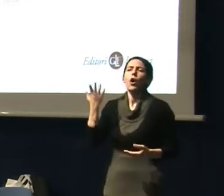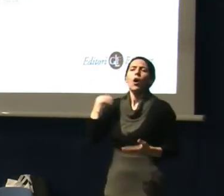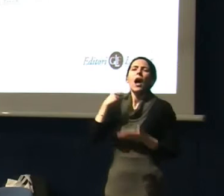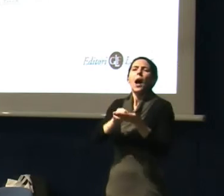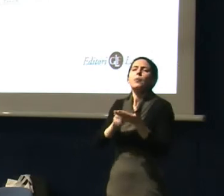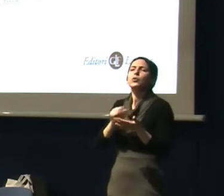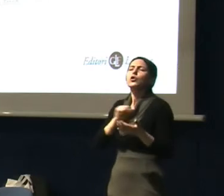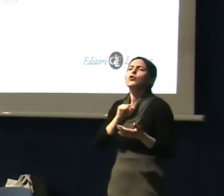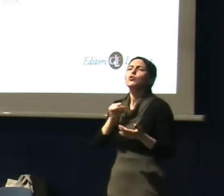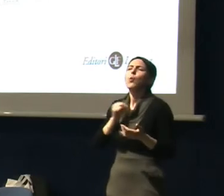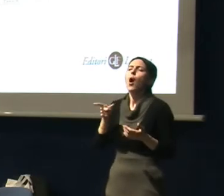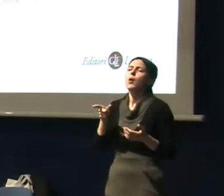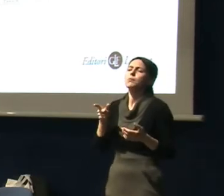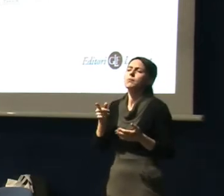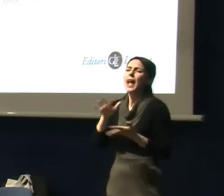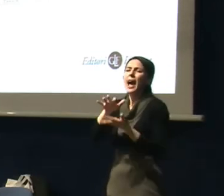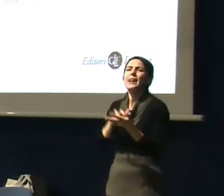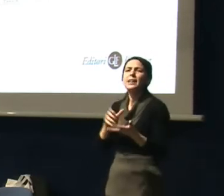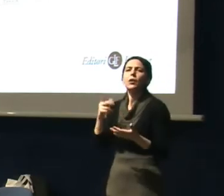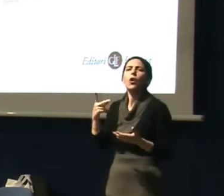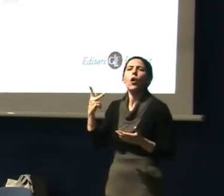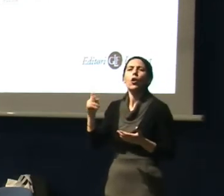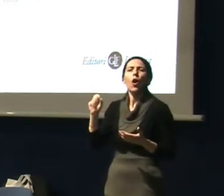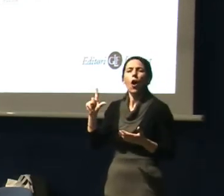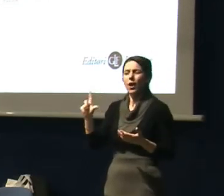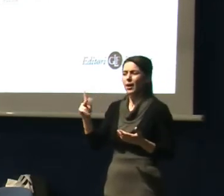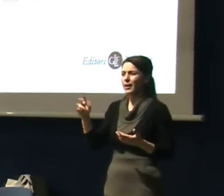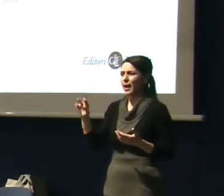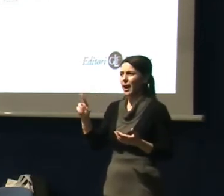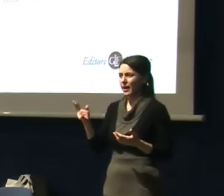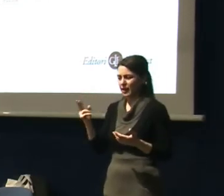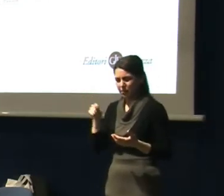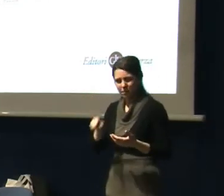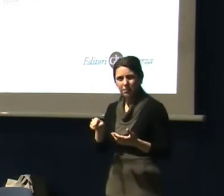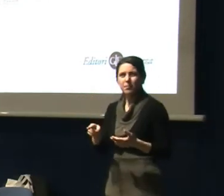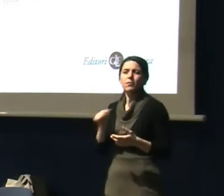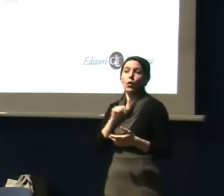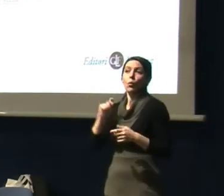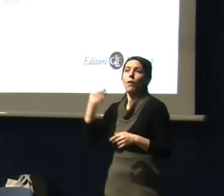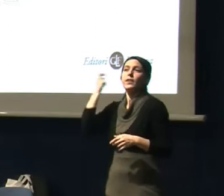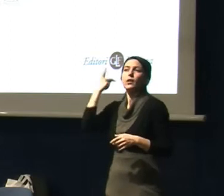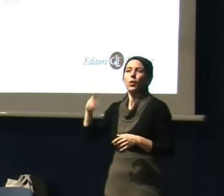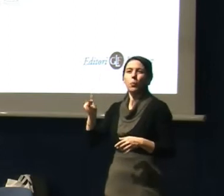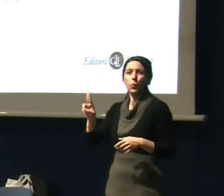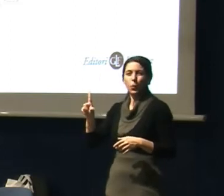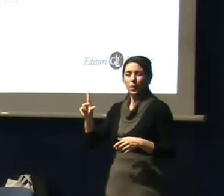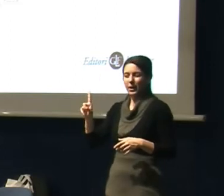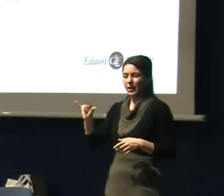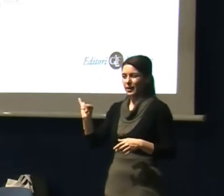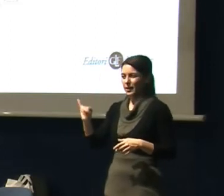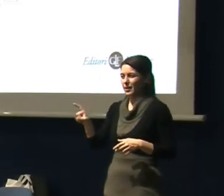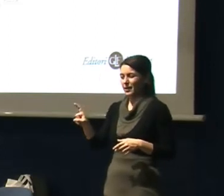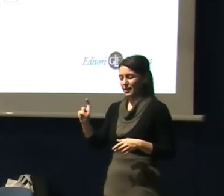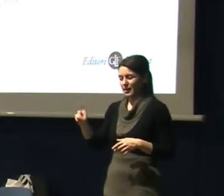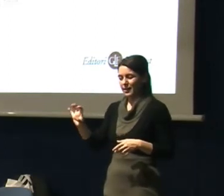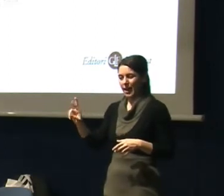kolberth già vinto il pulitzer no che dice wifaq don't change your mind e cioè perché i fatti non